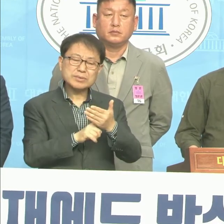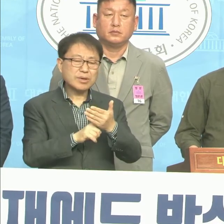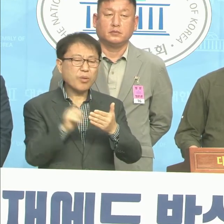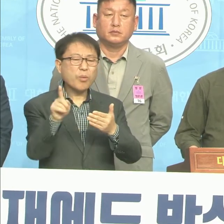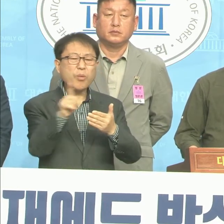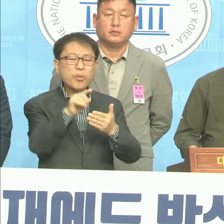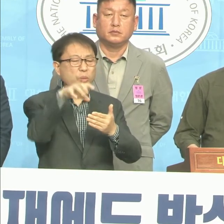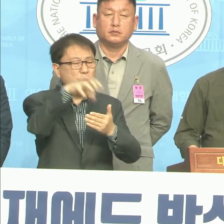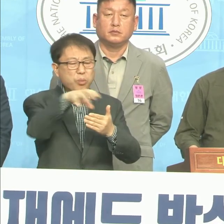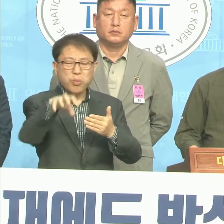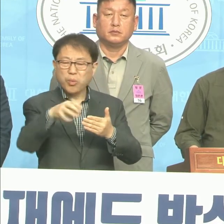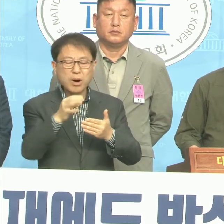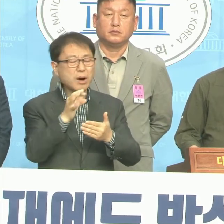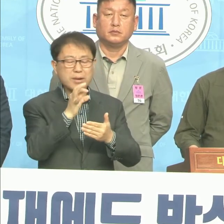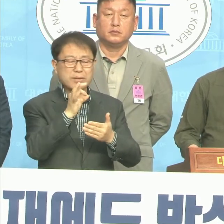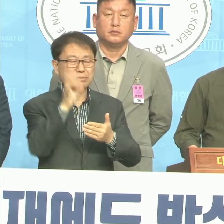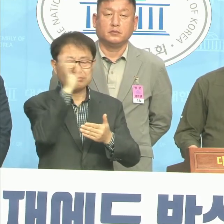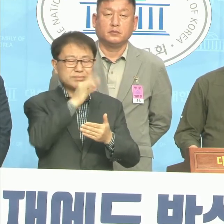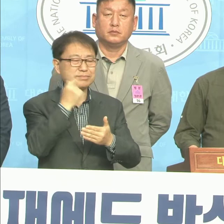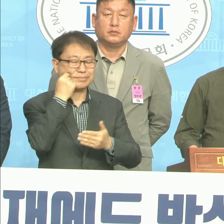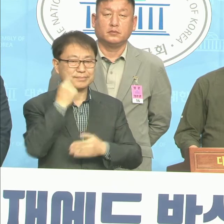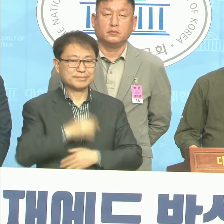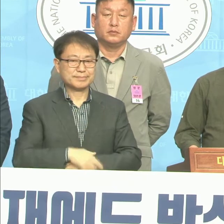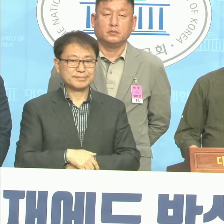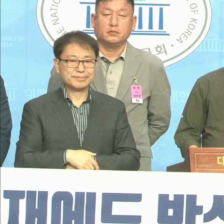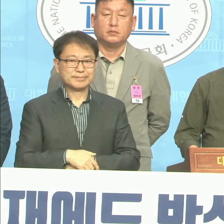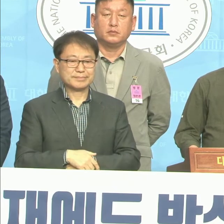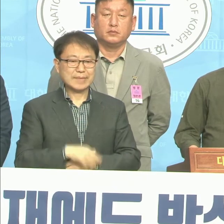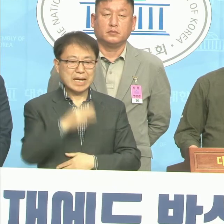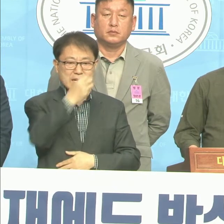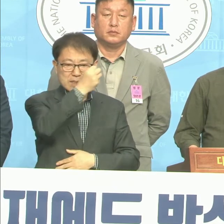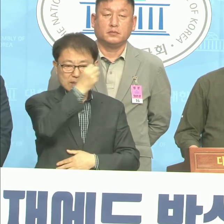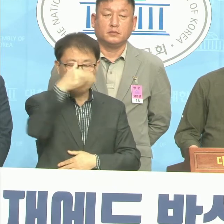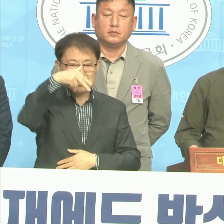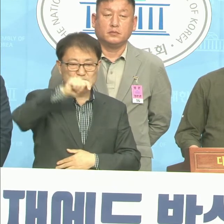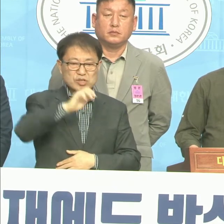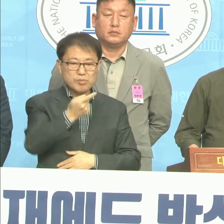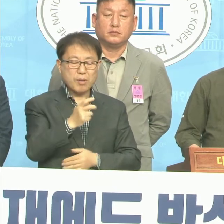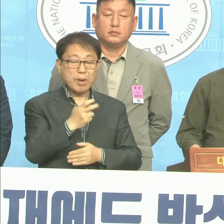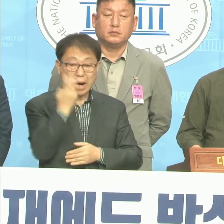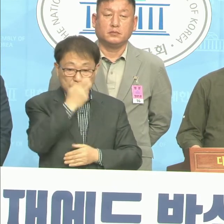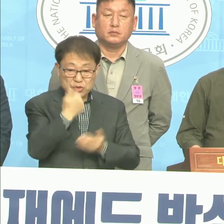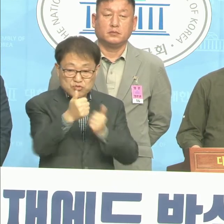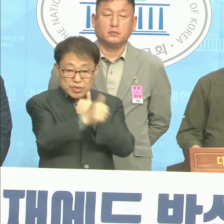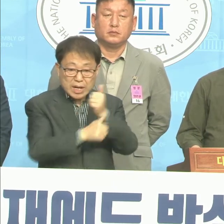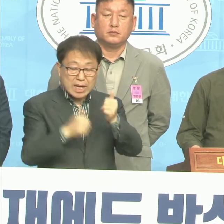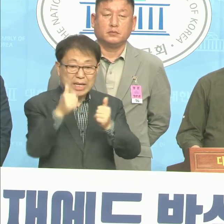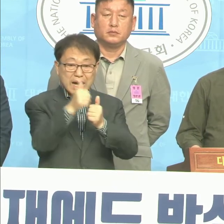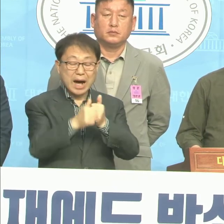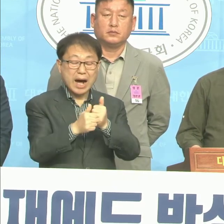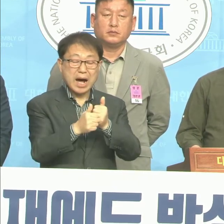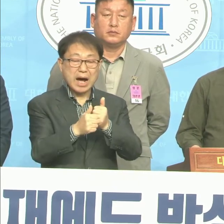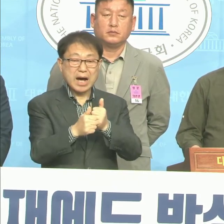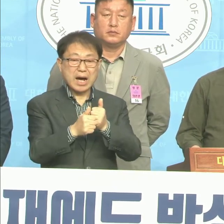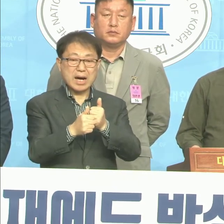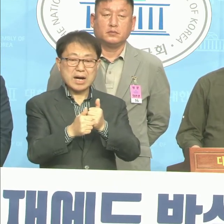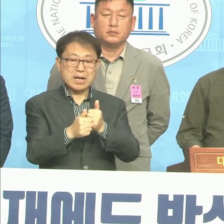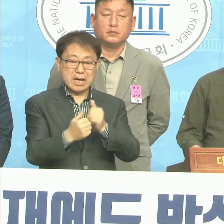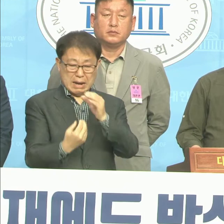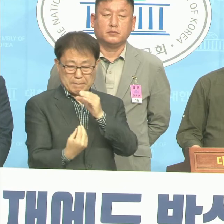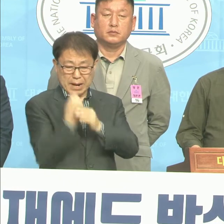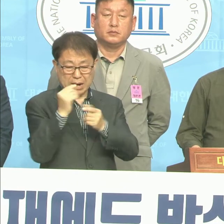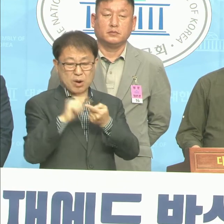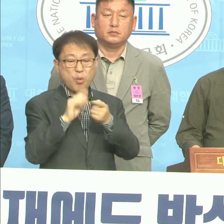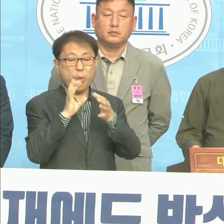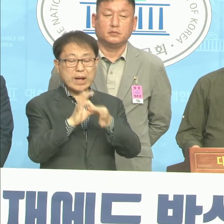어디서 보이지 않고 있습니다 삼성 준법 감시 위원회가 이재용 포장 의사봉 단면 철 염 들러 d